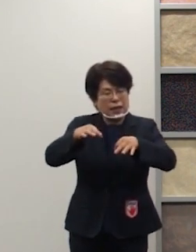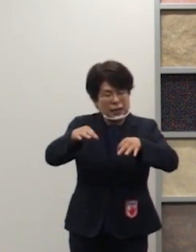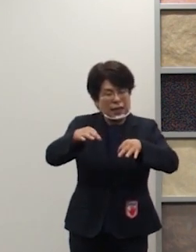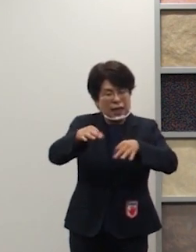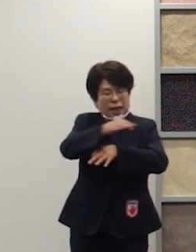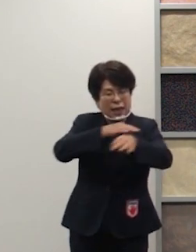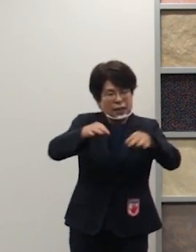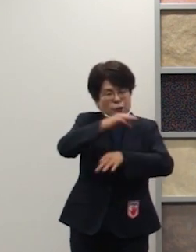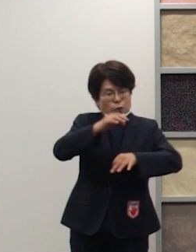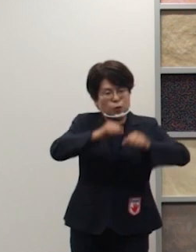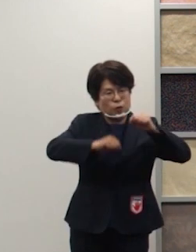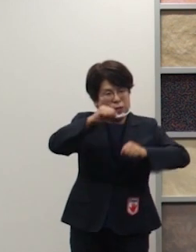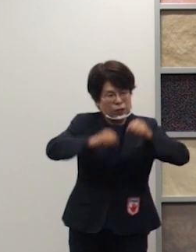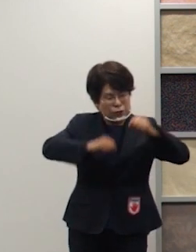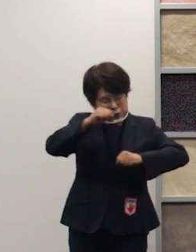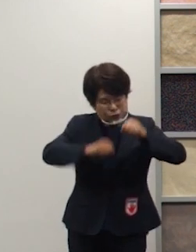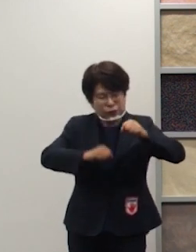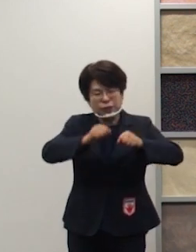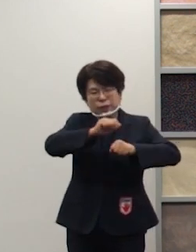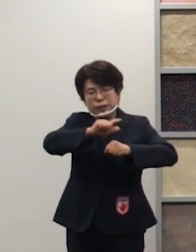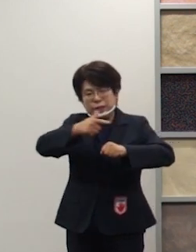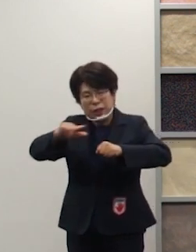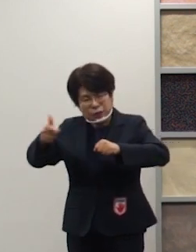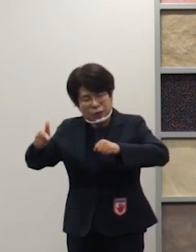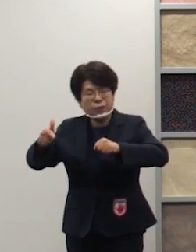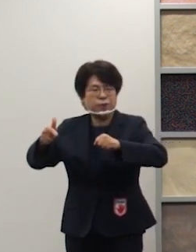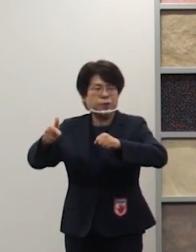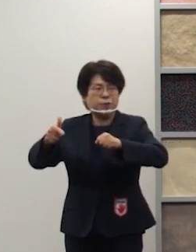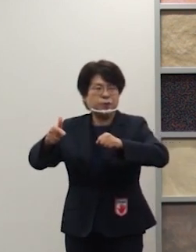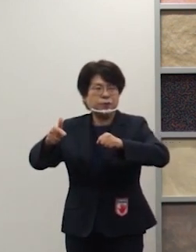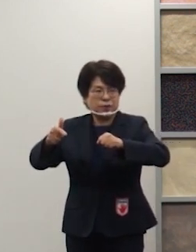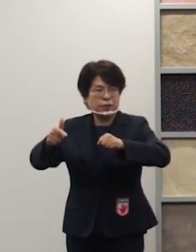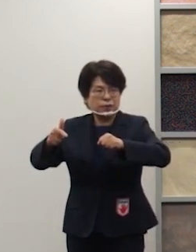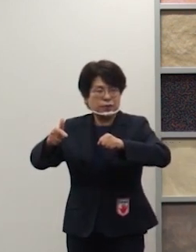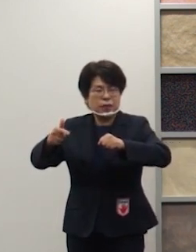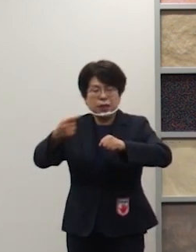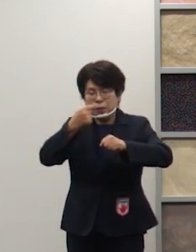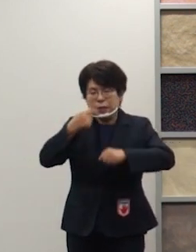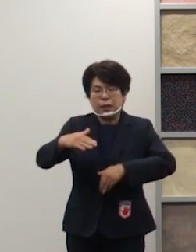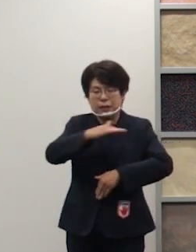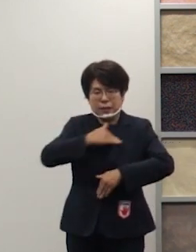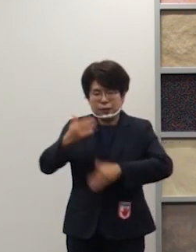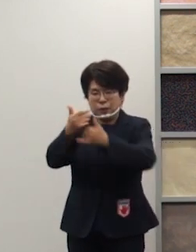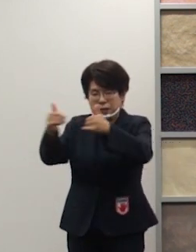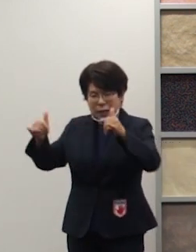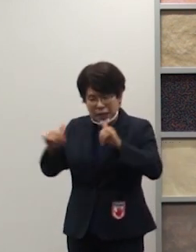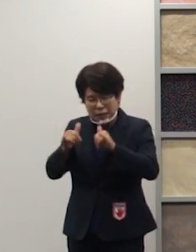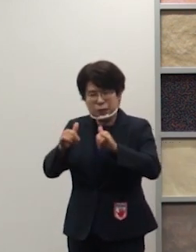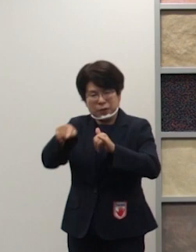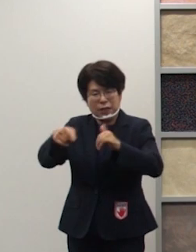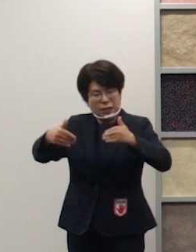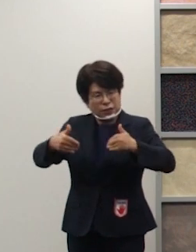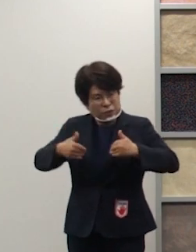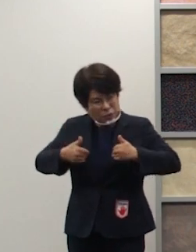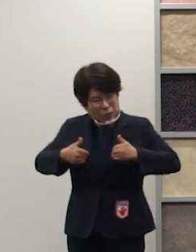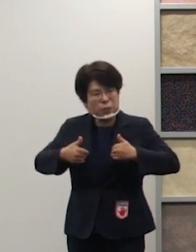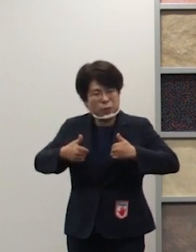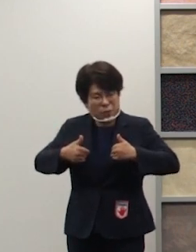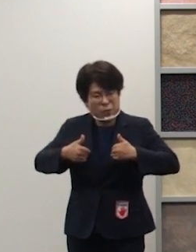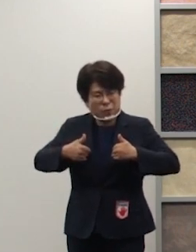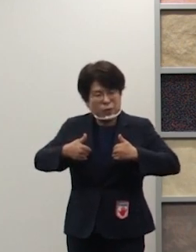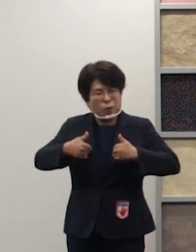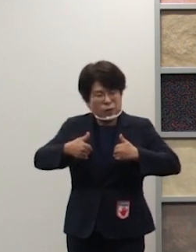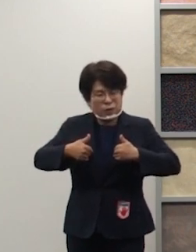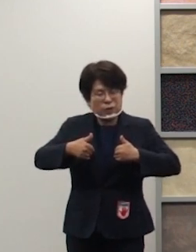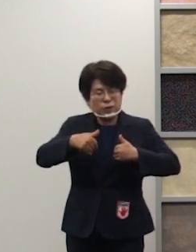ですね、そういうすごい大切な、私たちの社会にとって大切な価値をですね、行政の権限によって